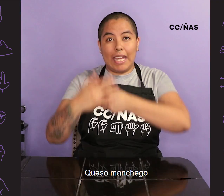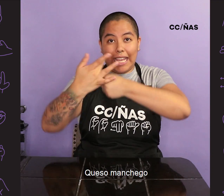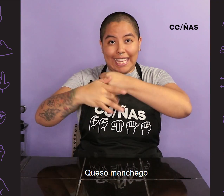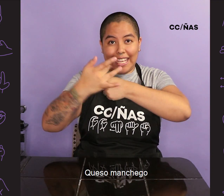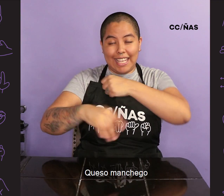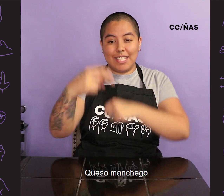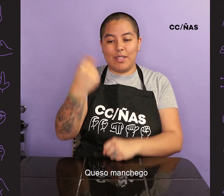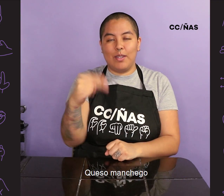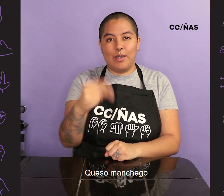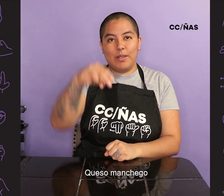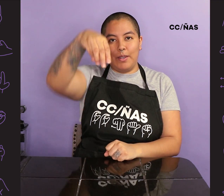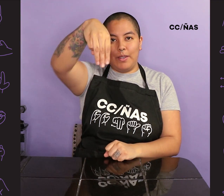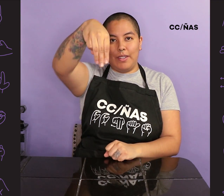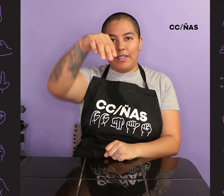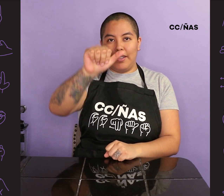queso manchego,